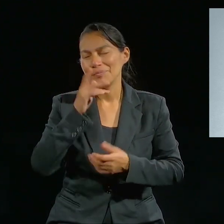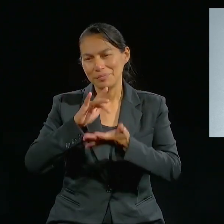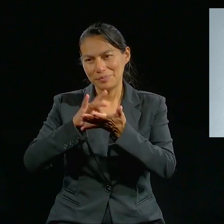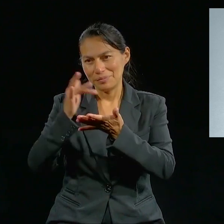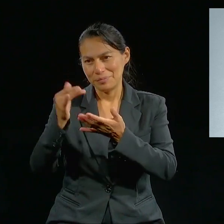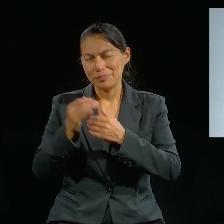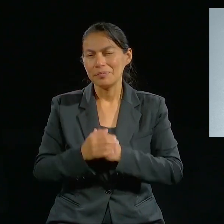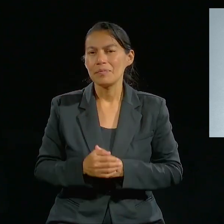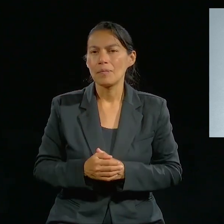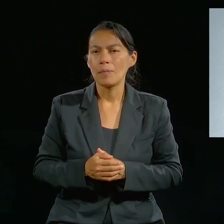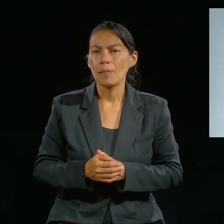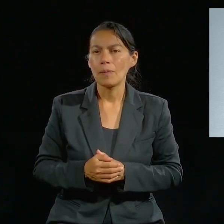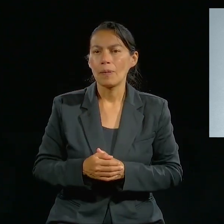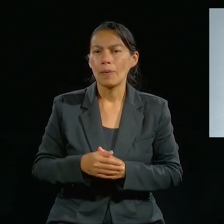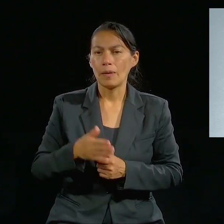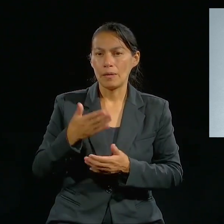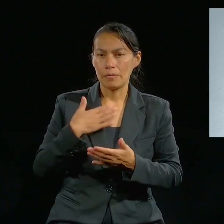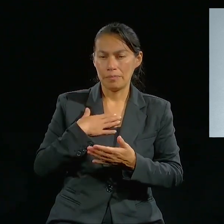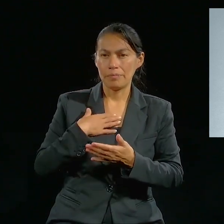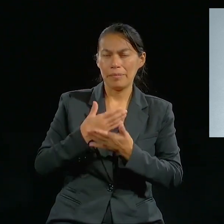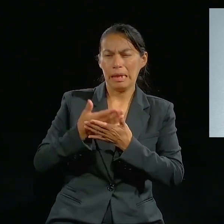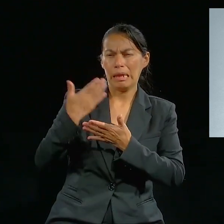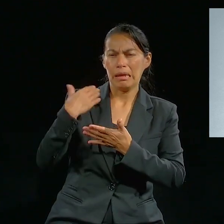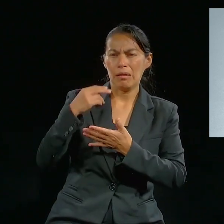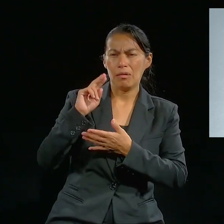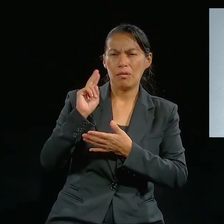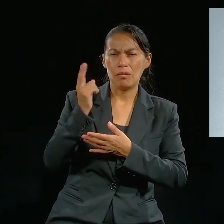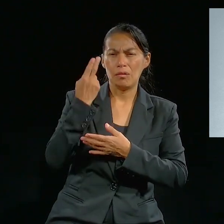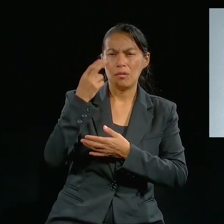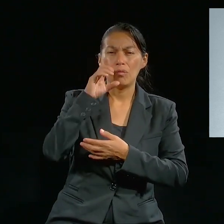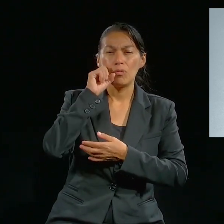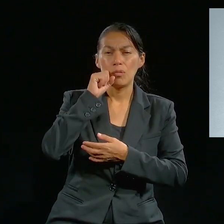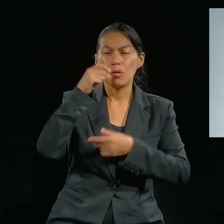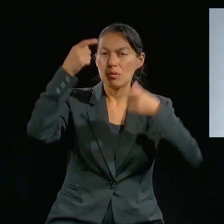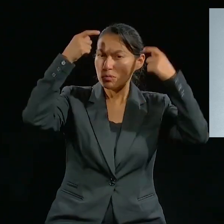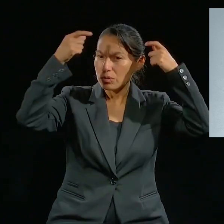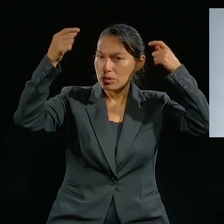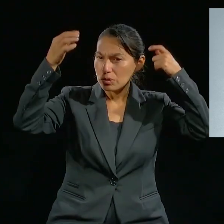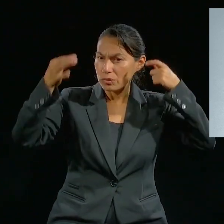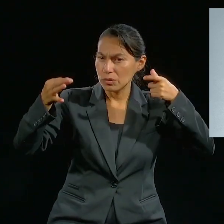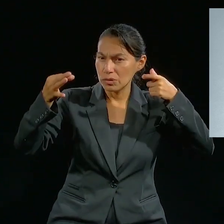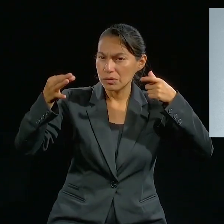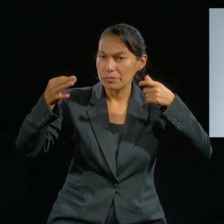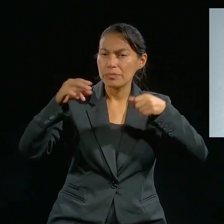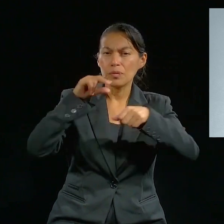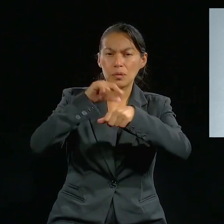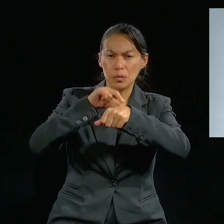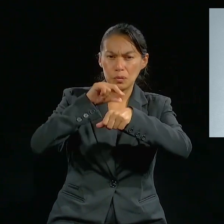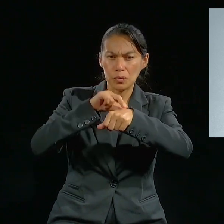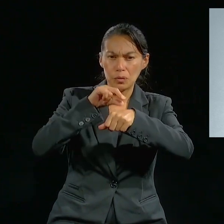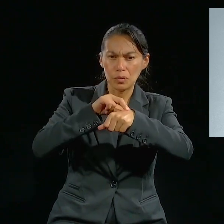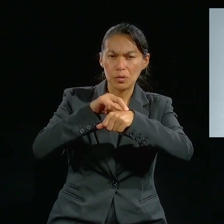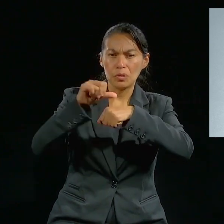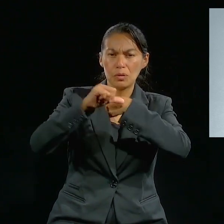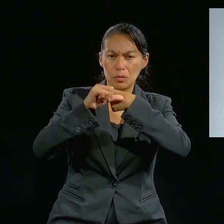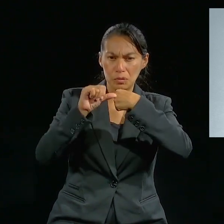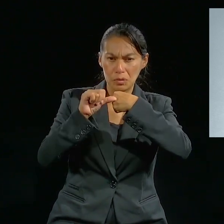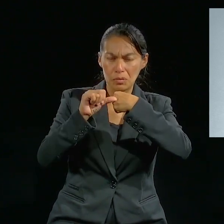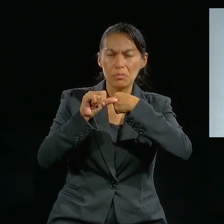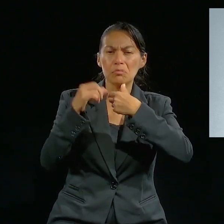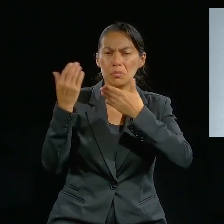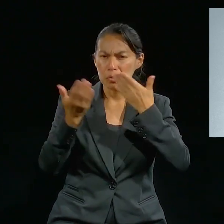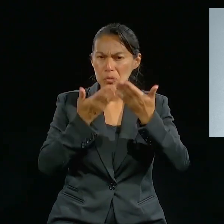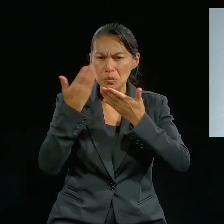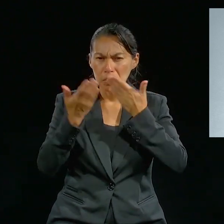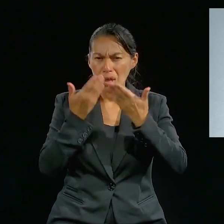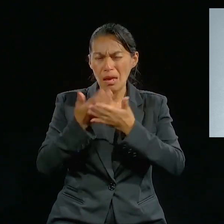Gracias, Pastor. Soy egresada de la Universidad de Montemorelos. Estudié la carrera de médico